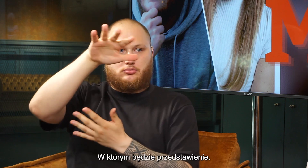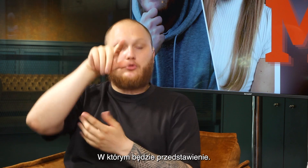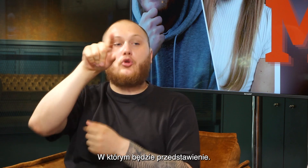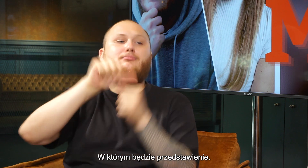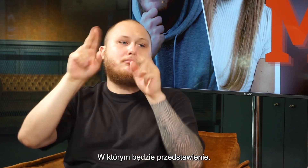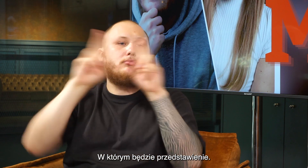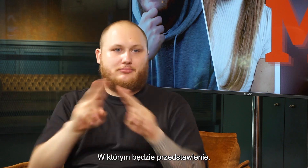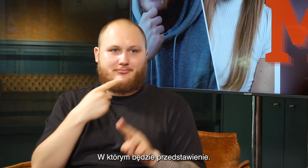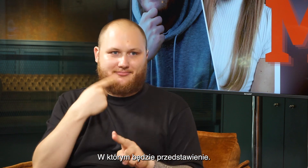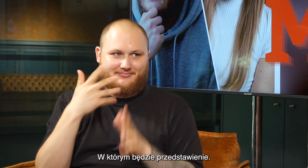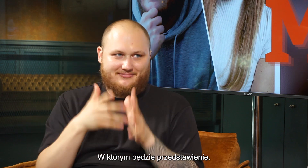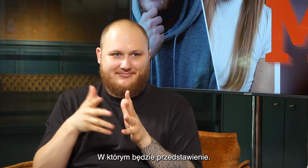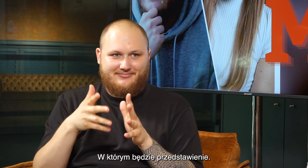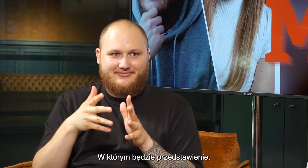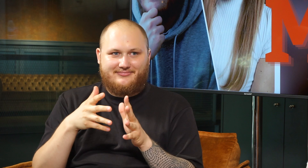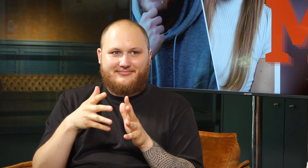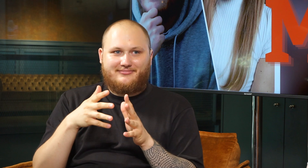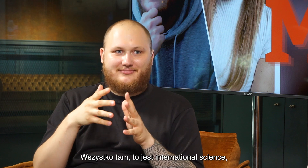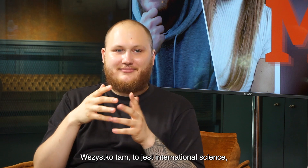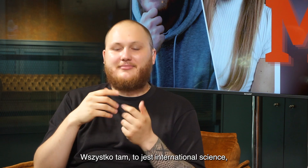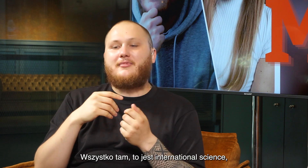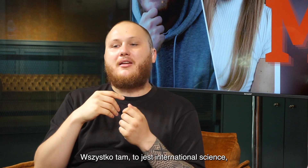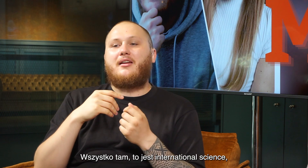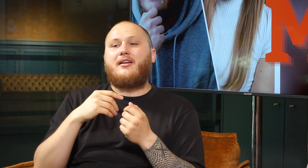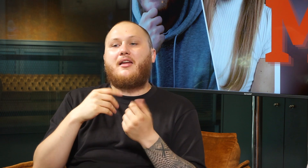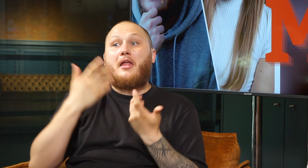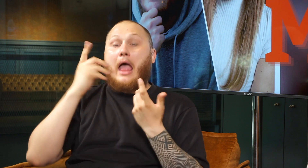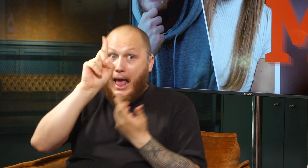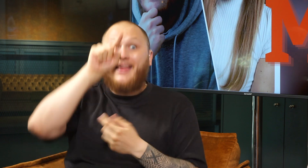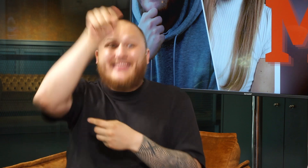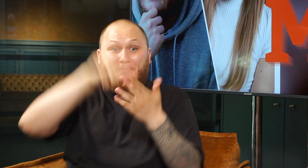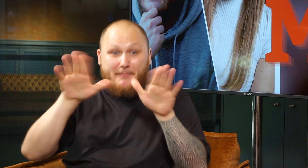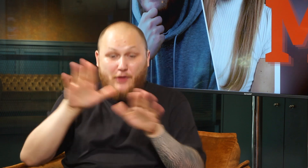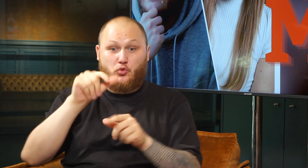język, którym będzie przedstawiane wszystko tam, czyli to jest International Signs.